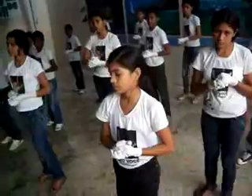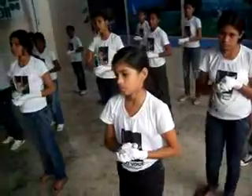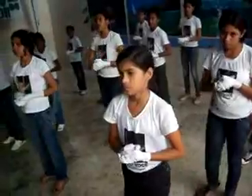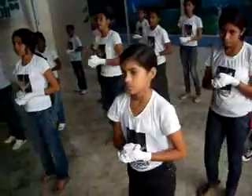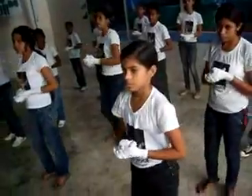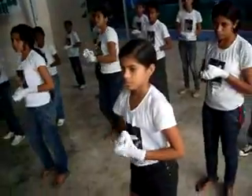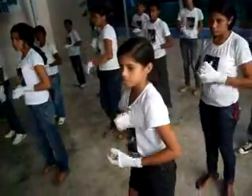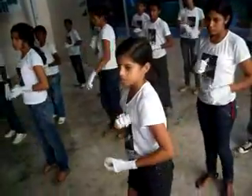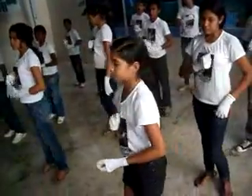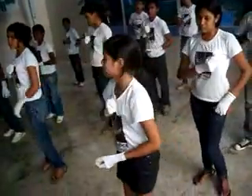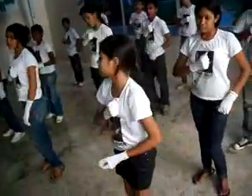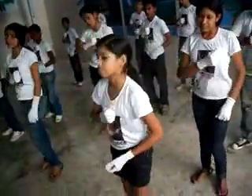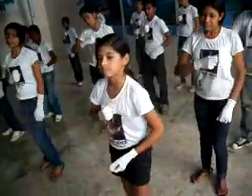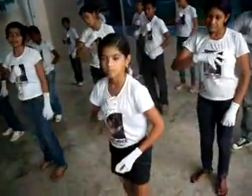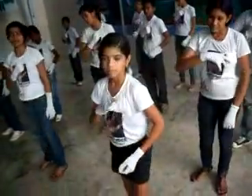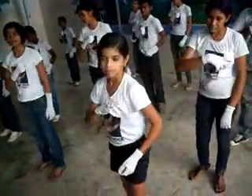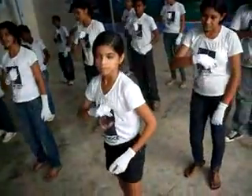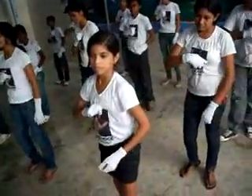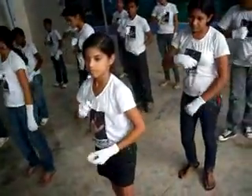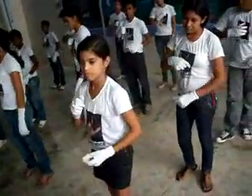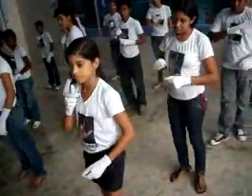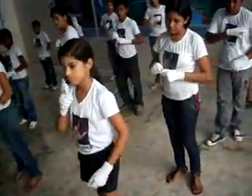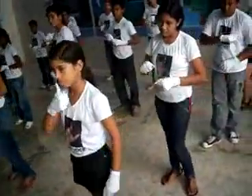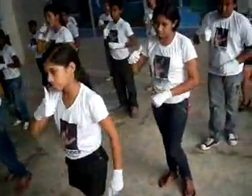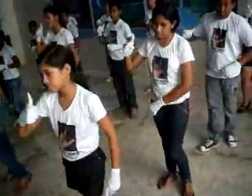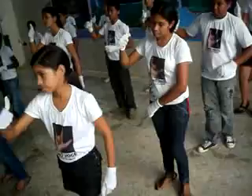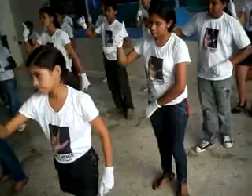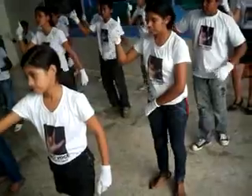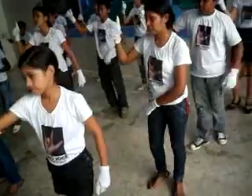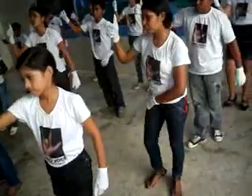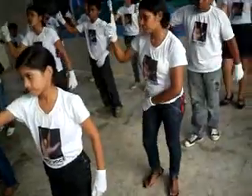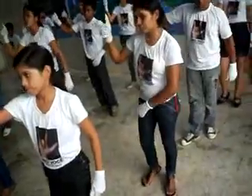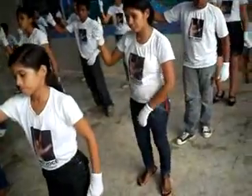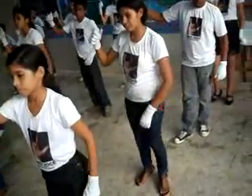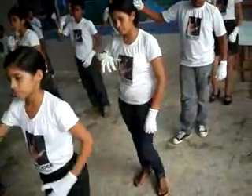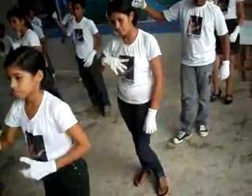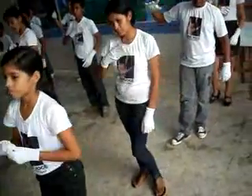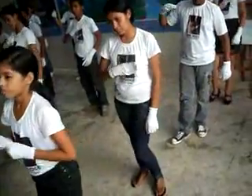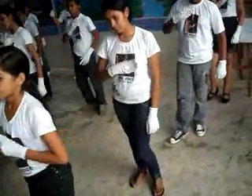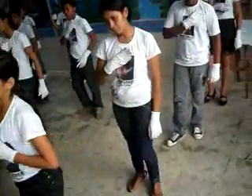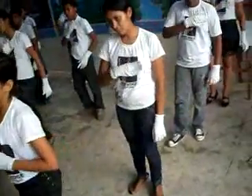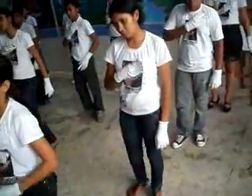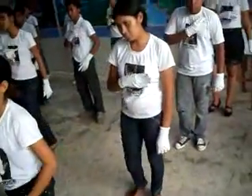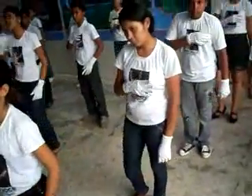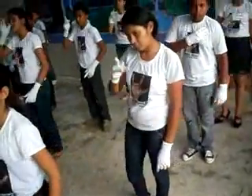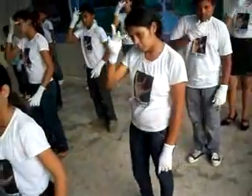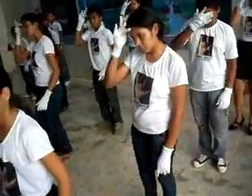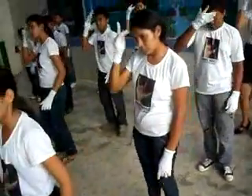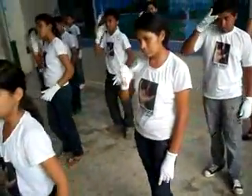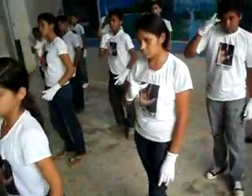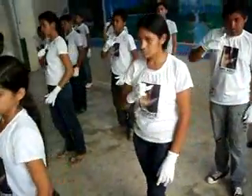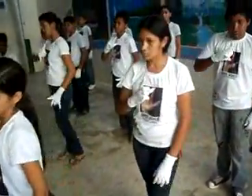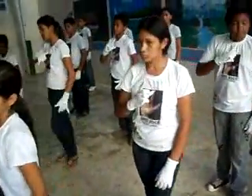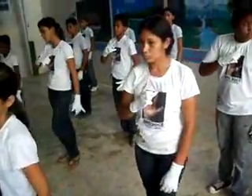Os filhos tão amados tu faz bem O coração da gente quando tem